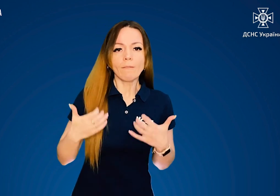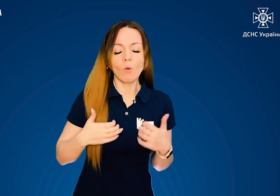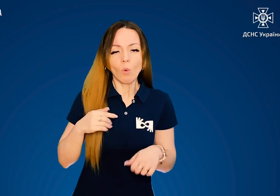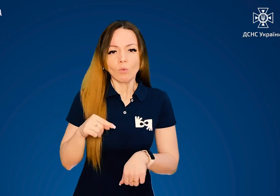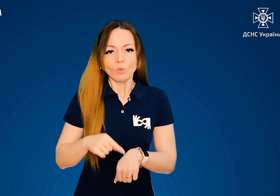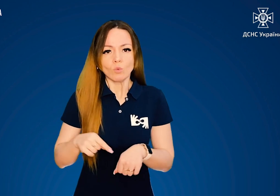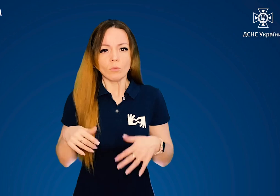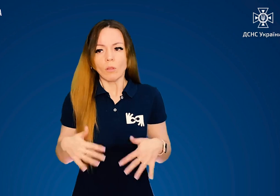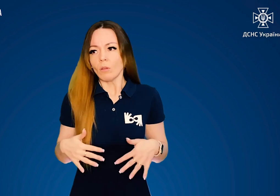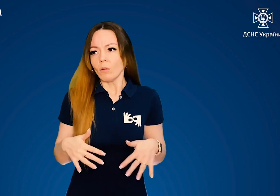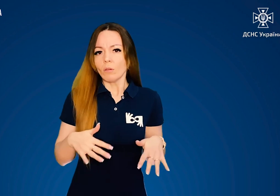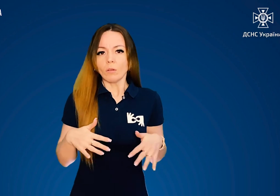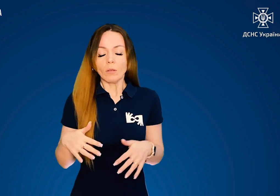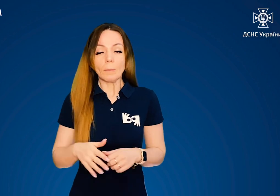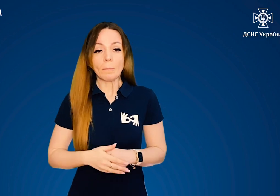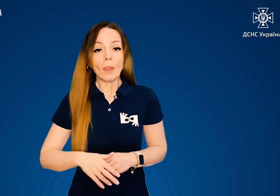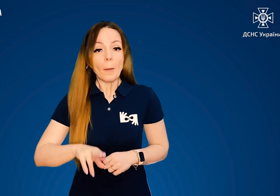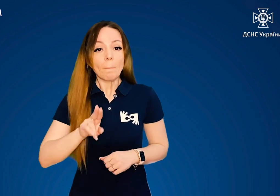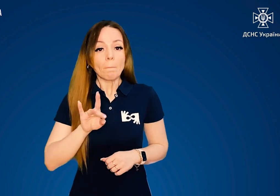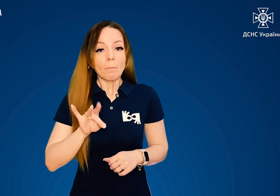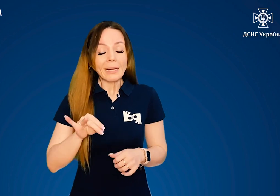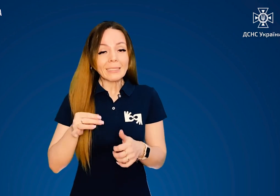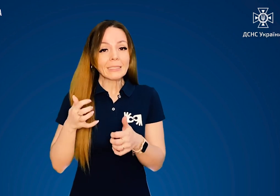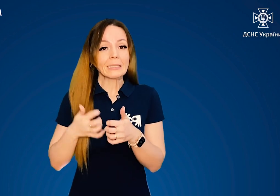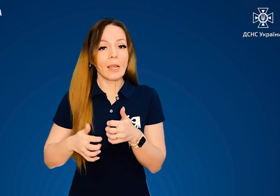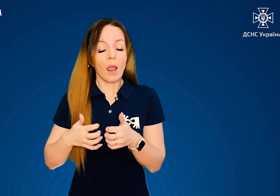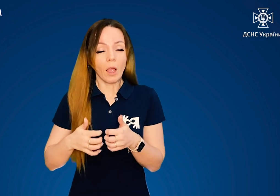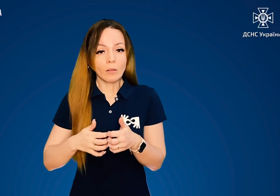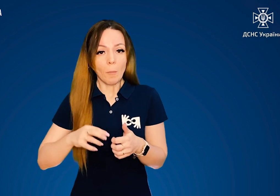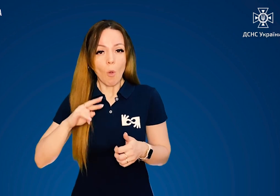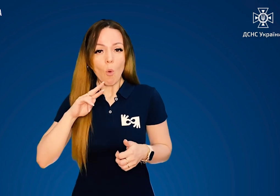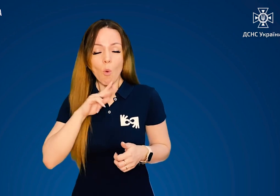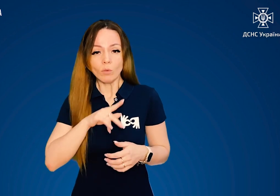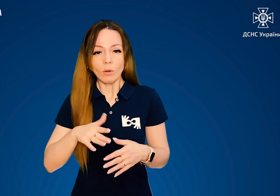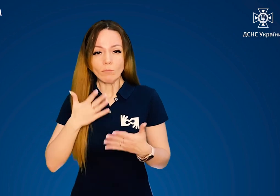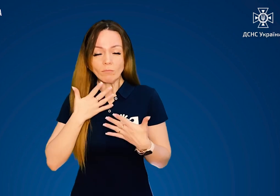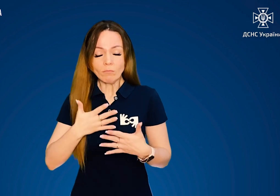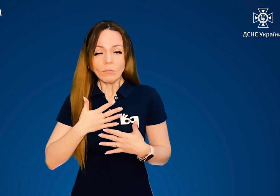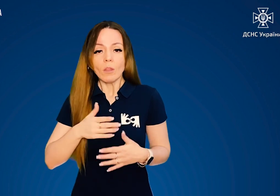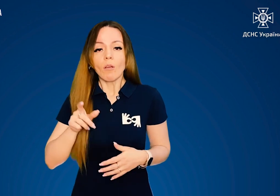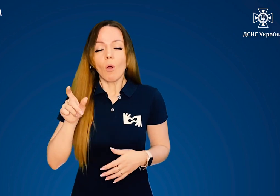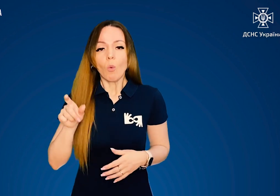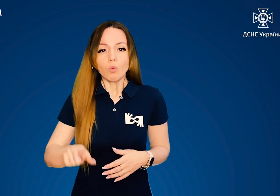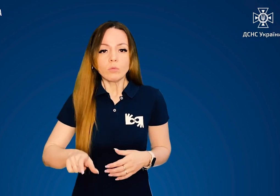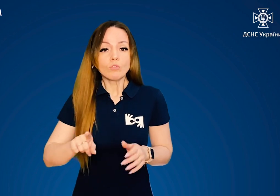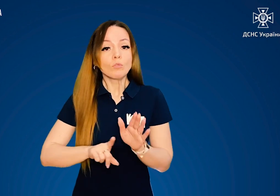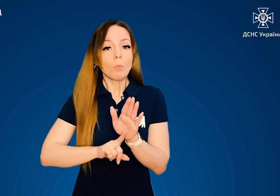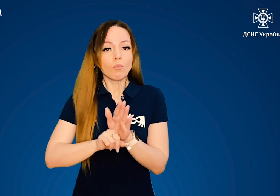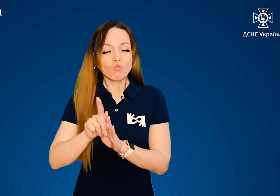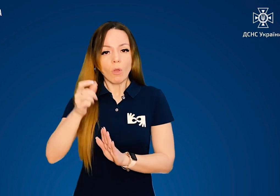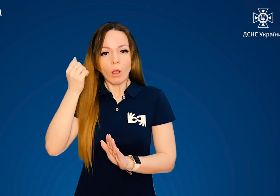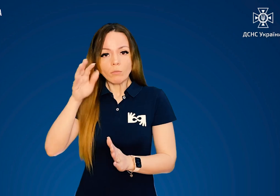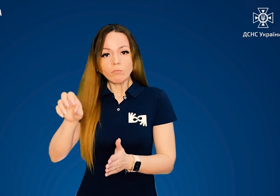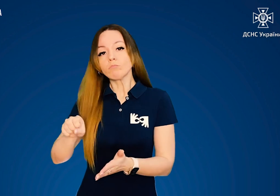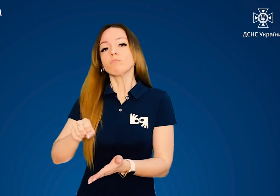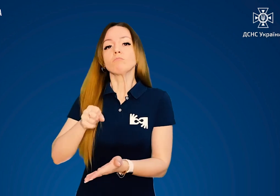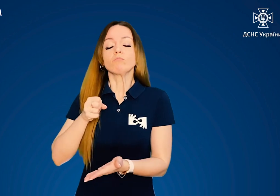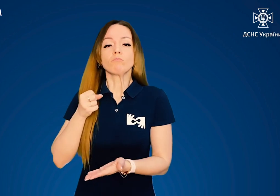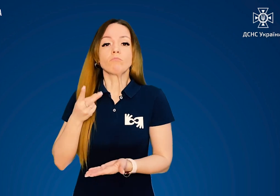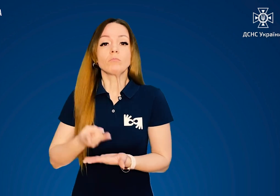почуття страху. При середньому ступені утруєння людина спочатку втрачає свідомість,